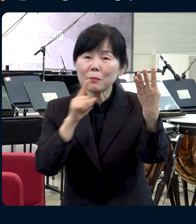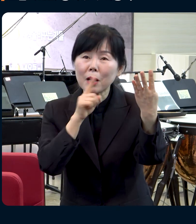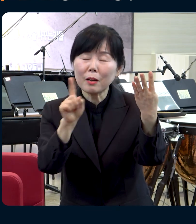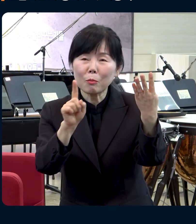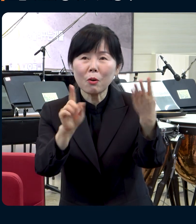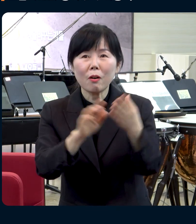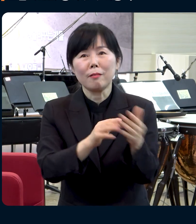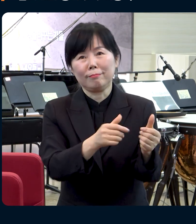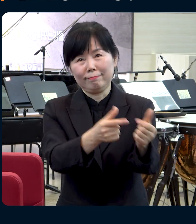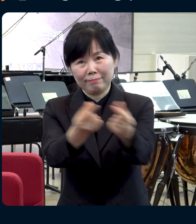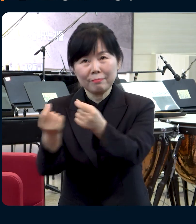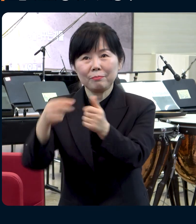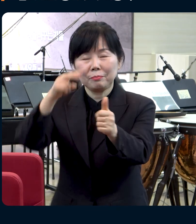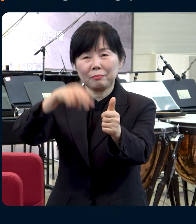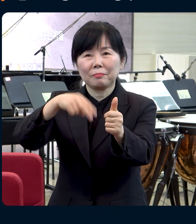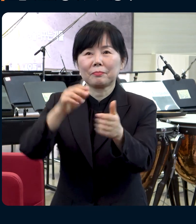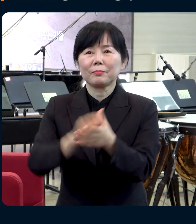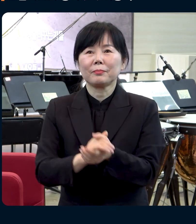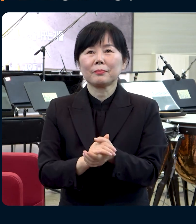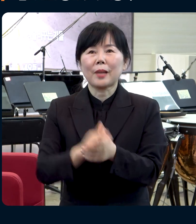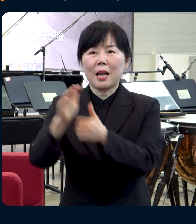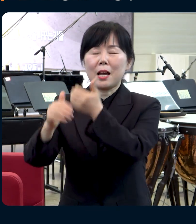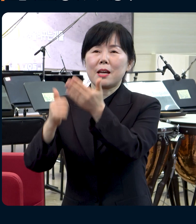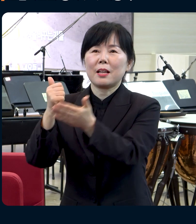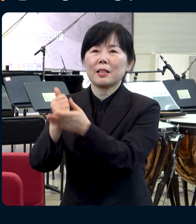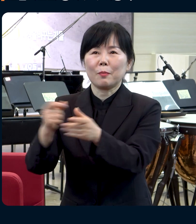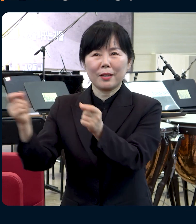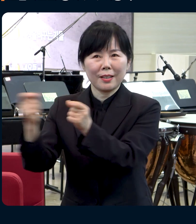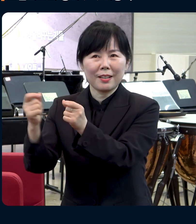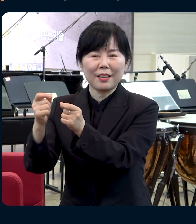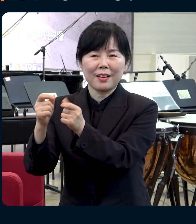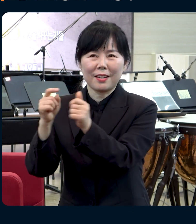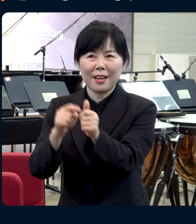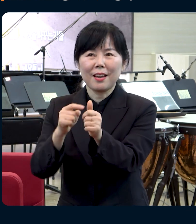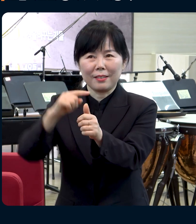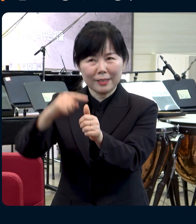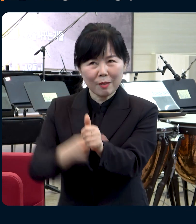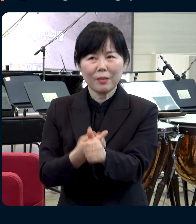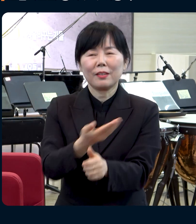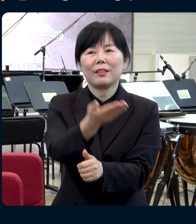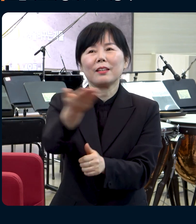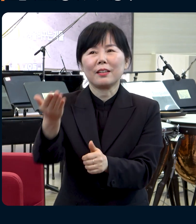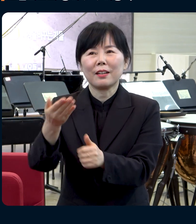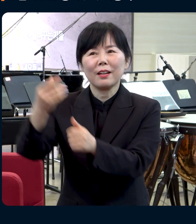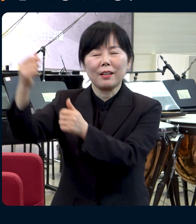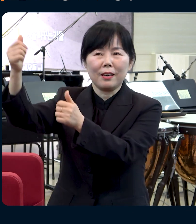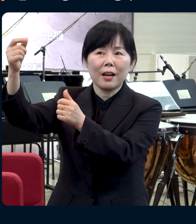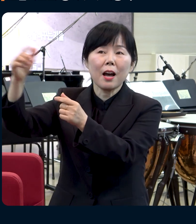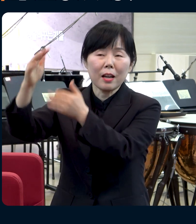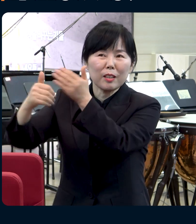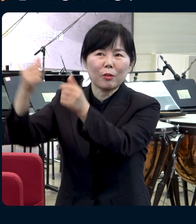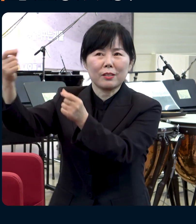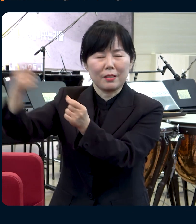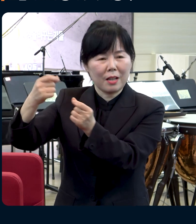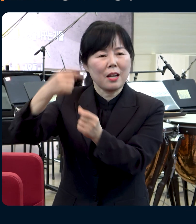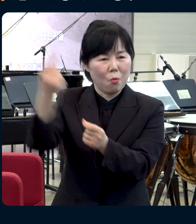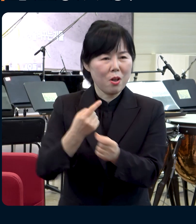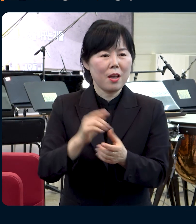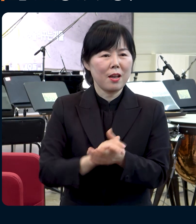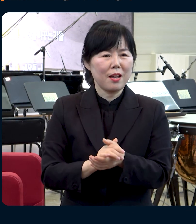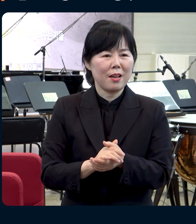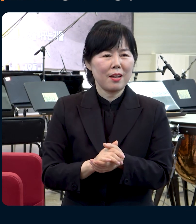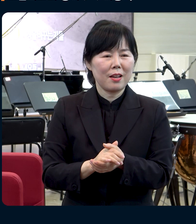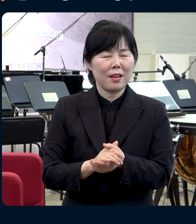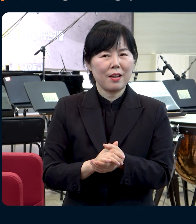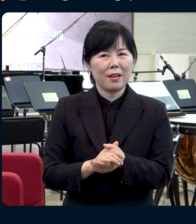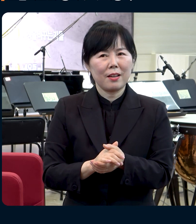말씀합니다. 우리 같이 한번 읽어볼까요? 시작. 하나님을 가까이 하라. 그리하면 너희를 가까이 하시리라. 여러분 이 말씀이 얼마나